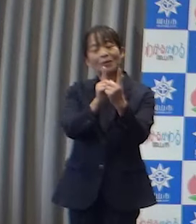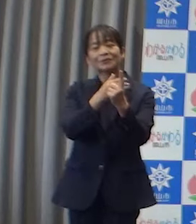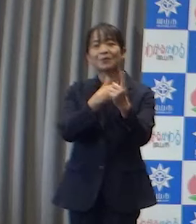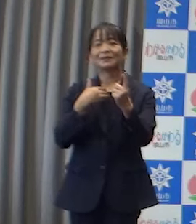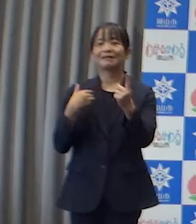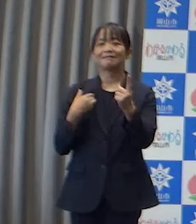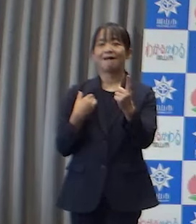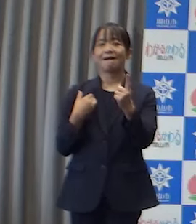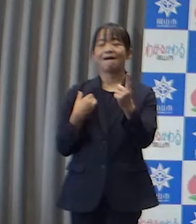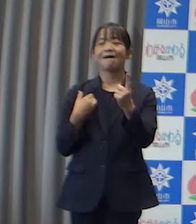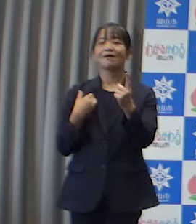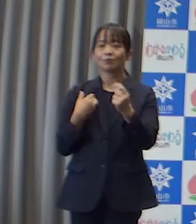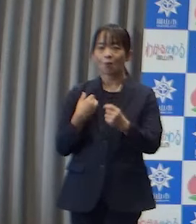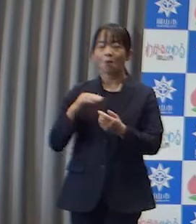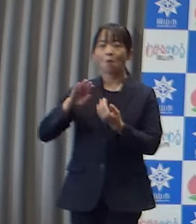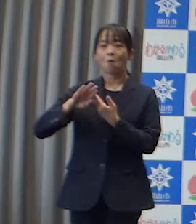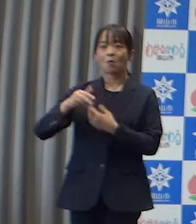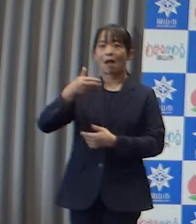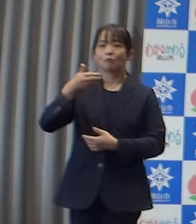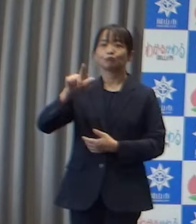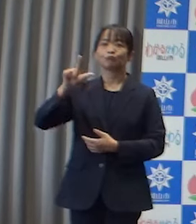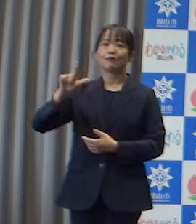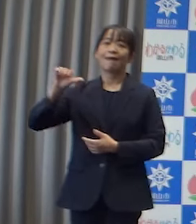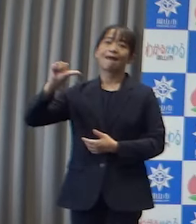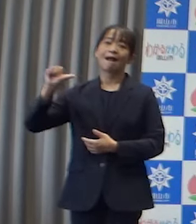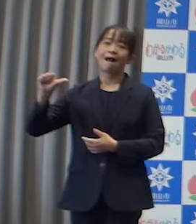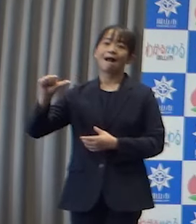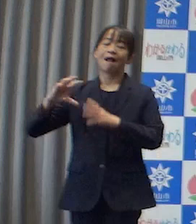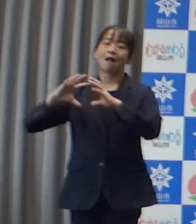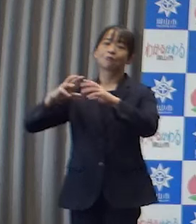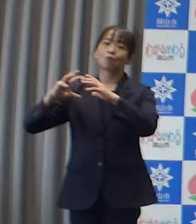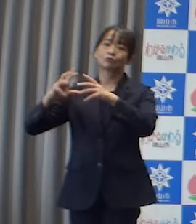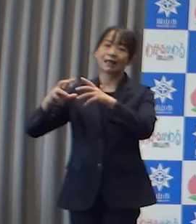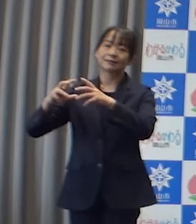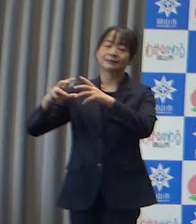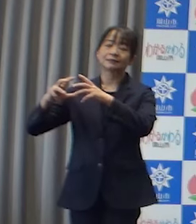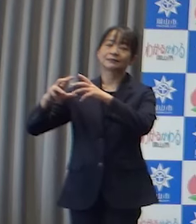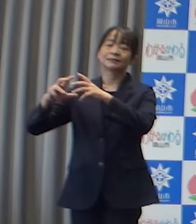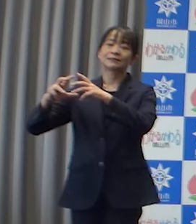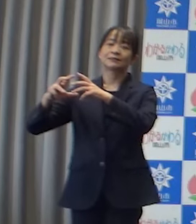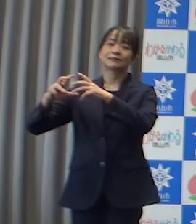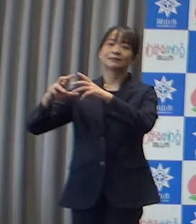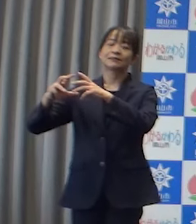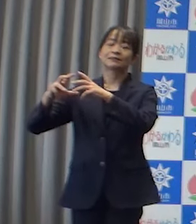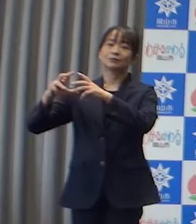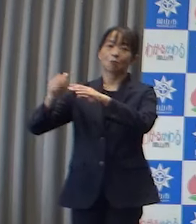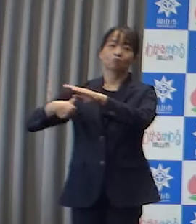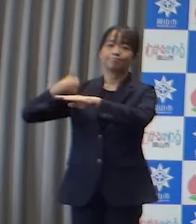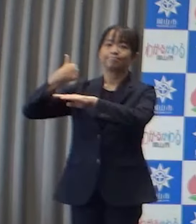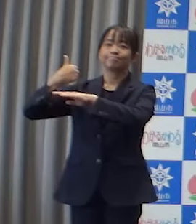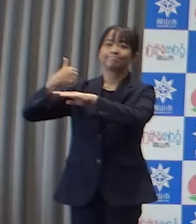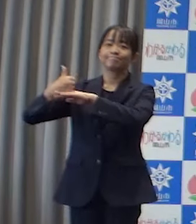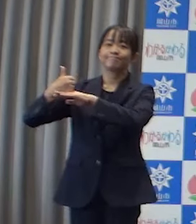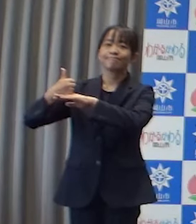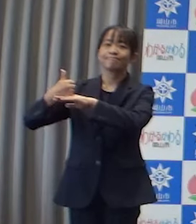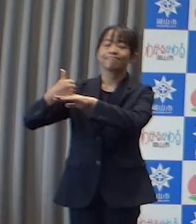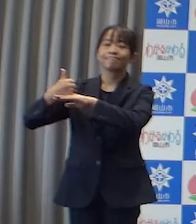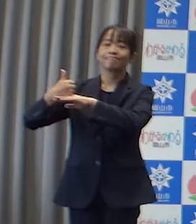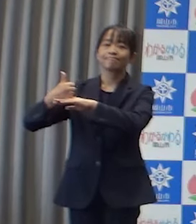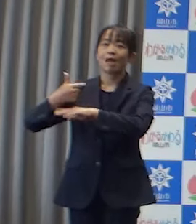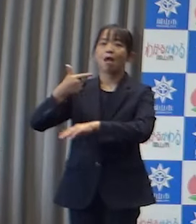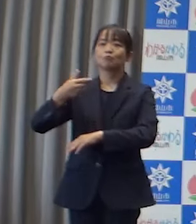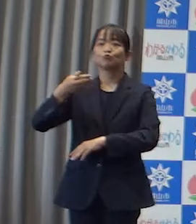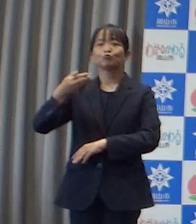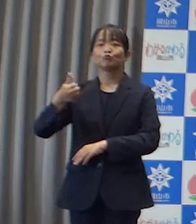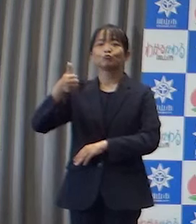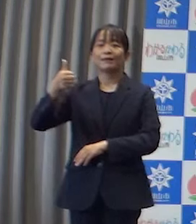ア自治体国際化協会のパリの所長であるムクタさんともお話をしたところであります